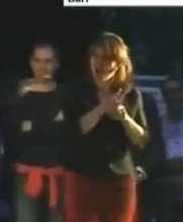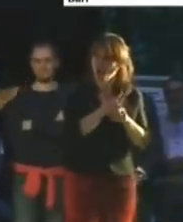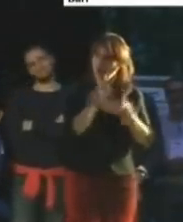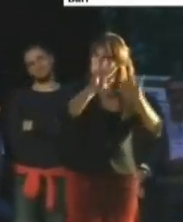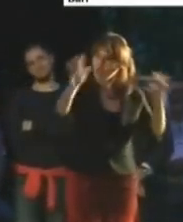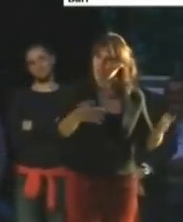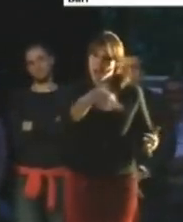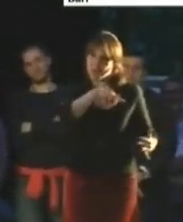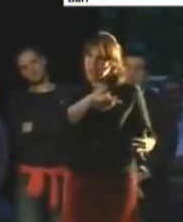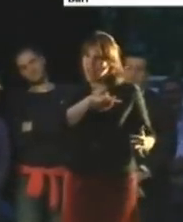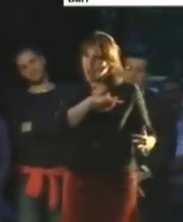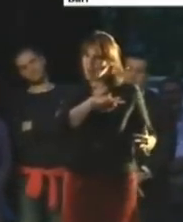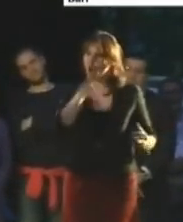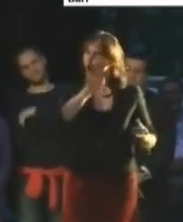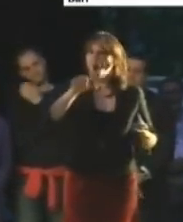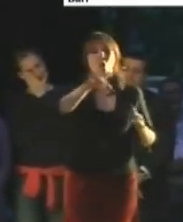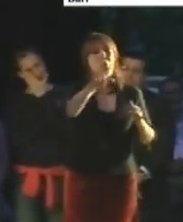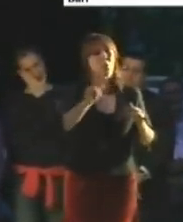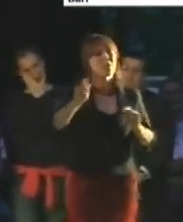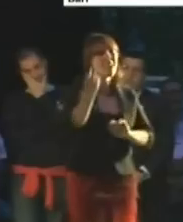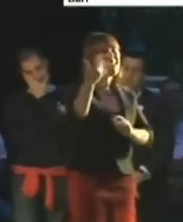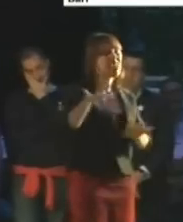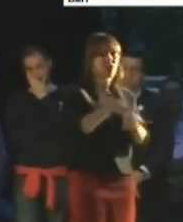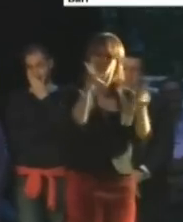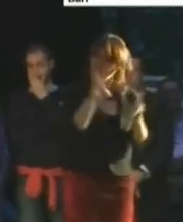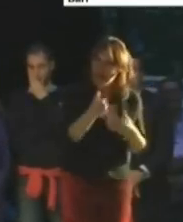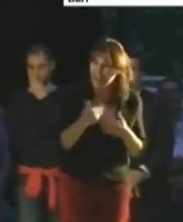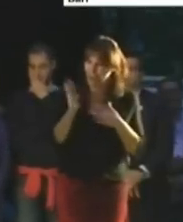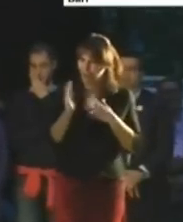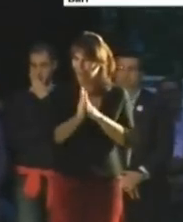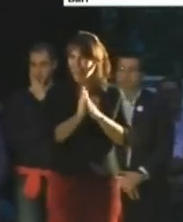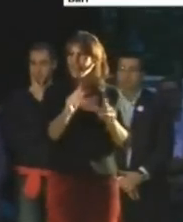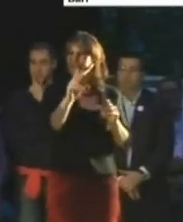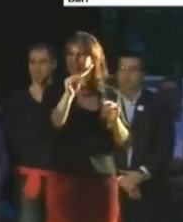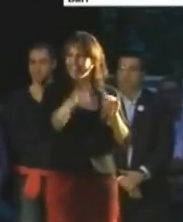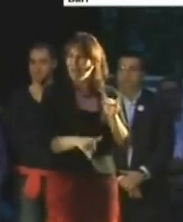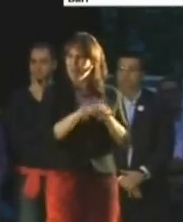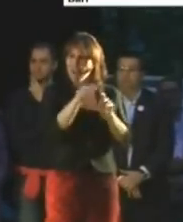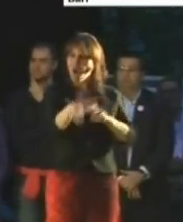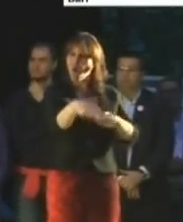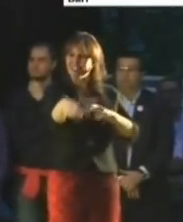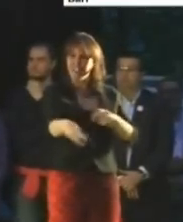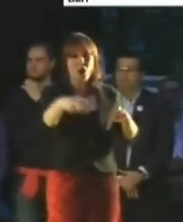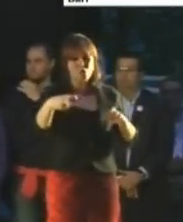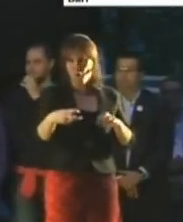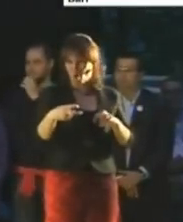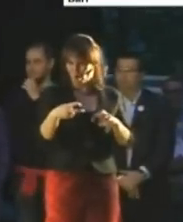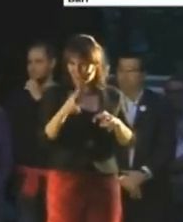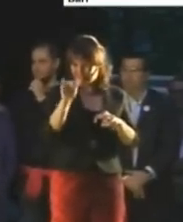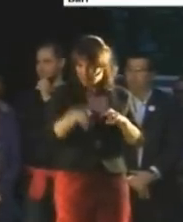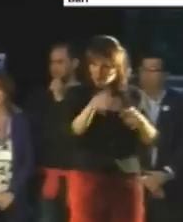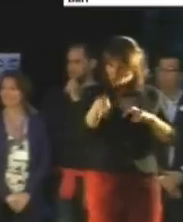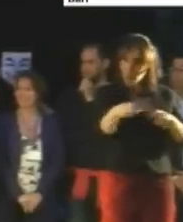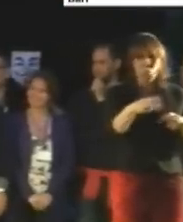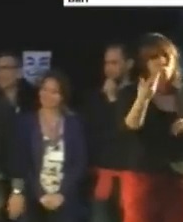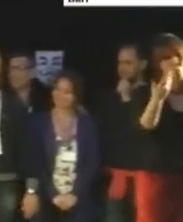ha vinto il premio mondiale anche quest'anno, l'olio pugliese. Allora, abbiamo 30.000 piccoli coltivatori, fantastici, fanno delle cose meravigliose.